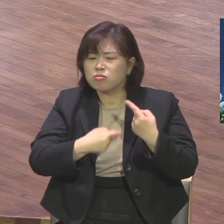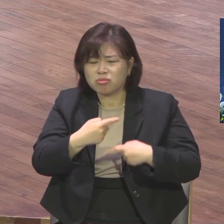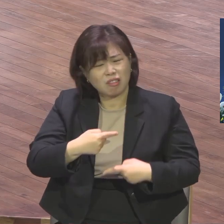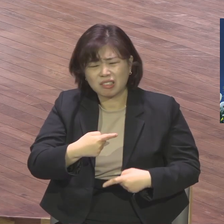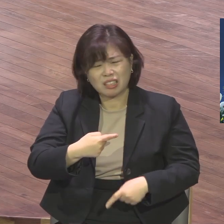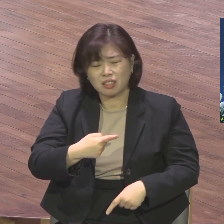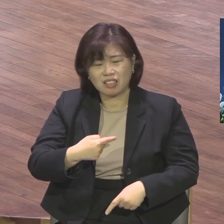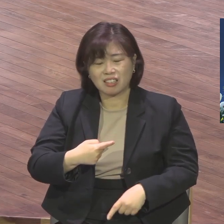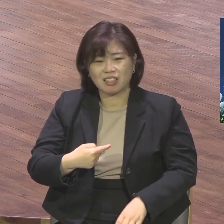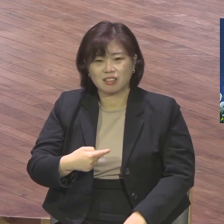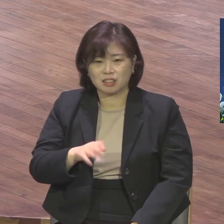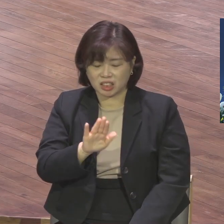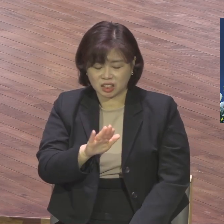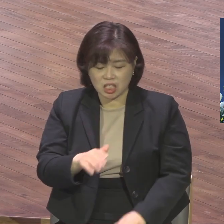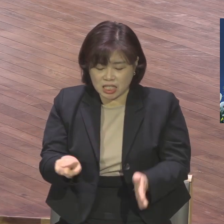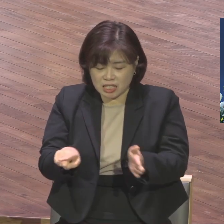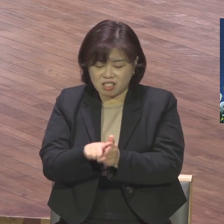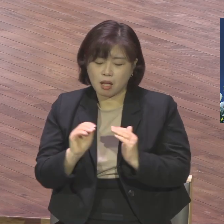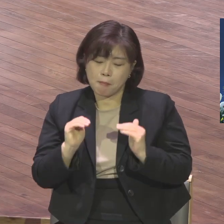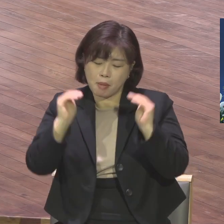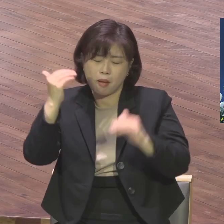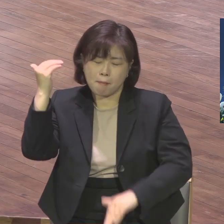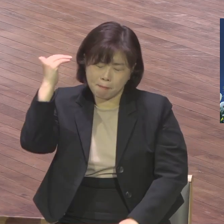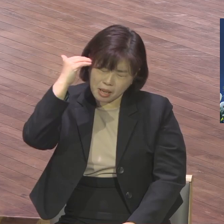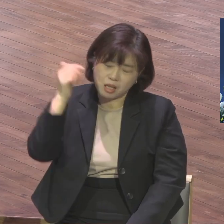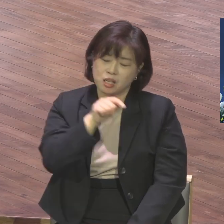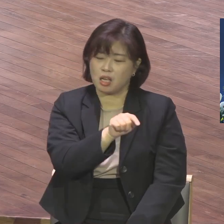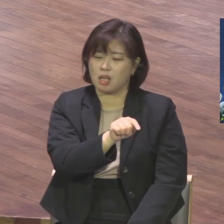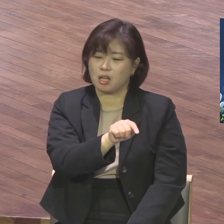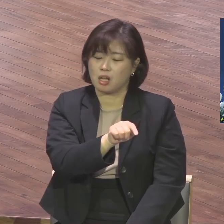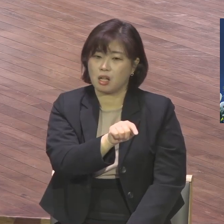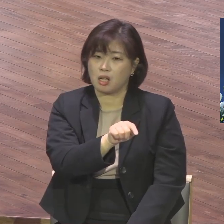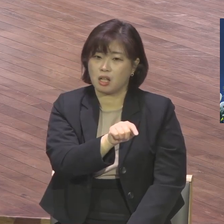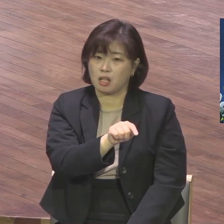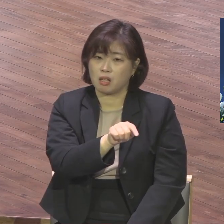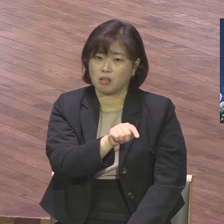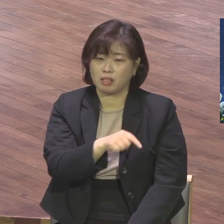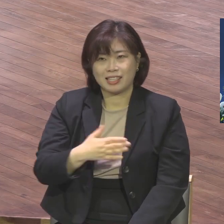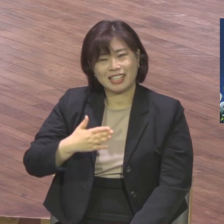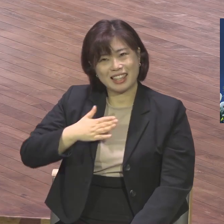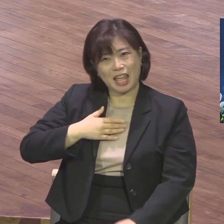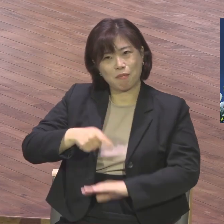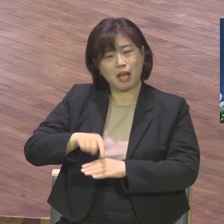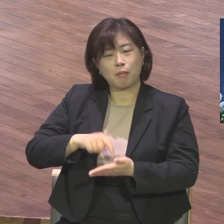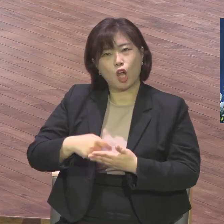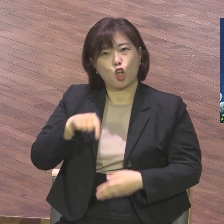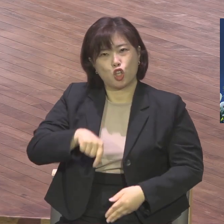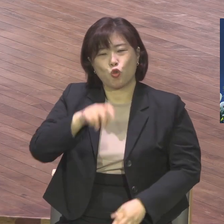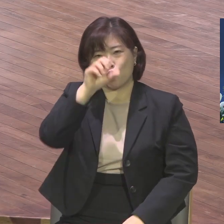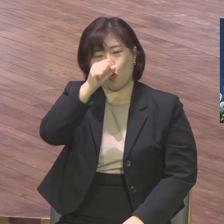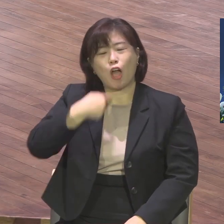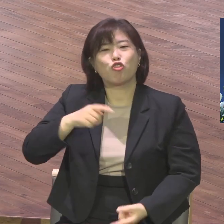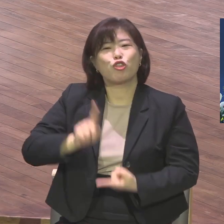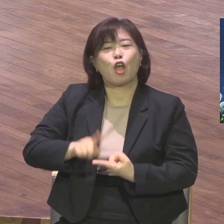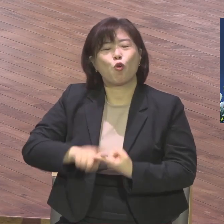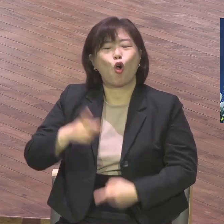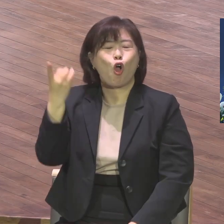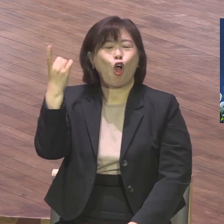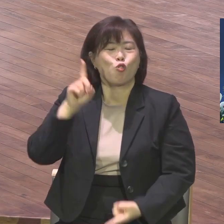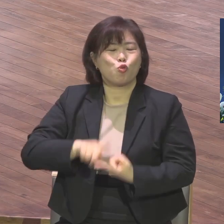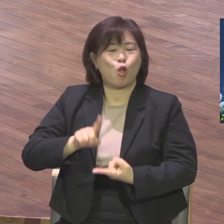신앙생활을 막는 결정적 표현이에요. 이런 사람 신앙 안 잘합니다. 이런 사람 하나님 안